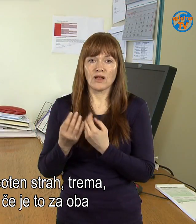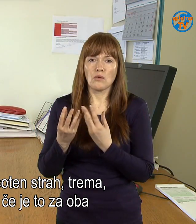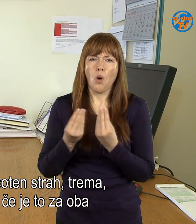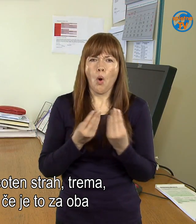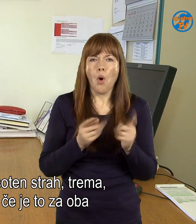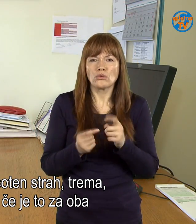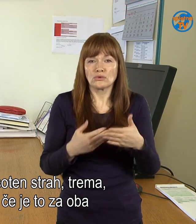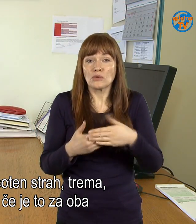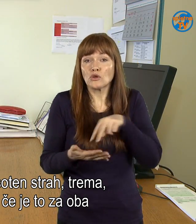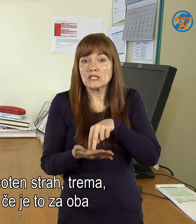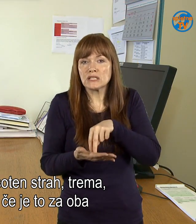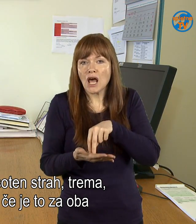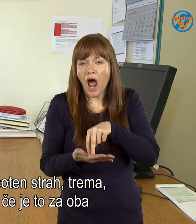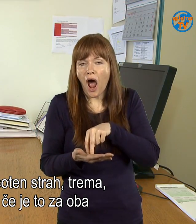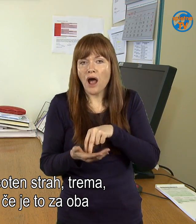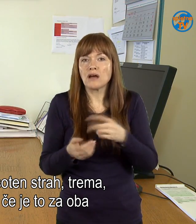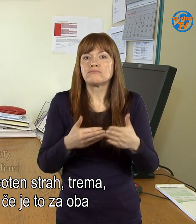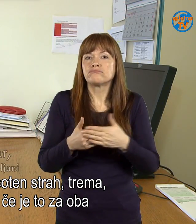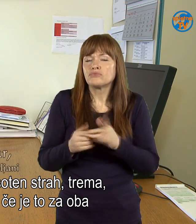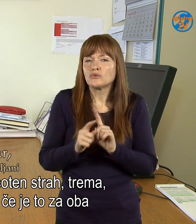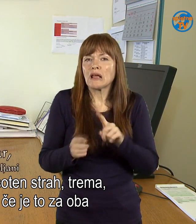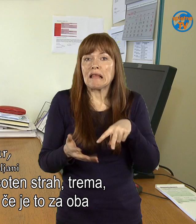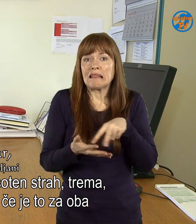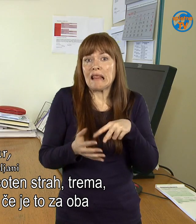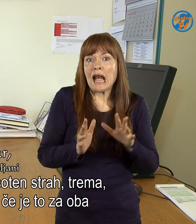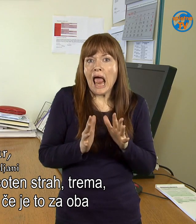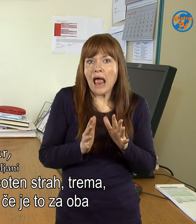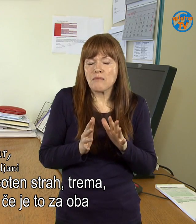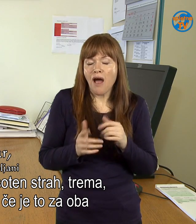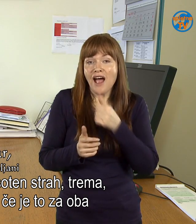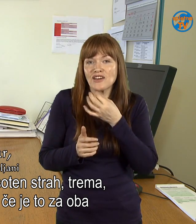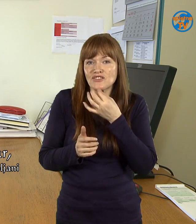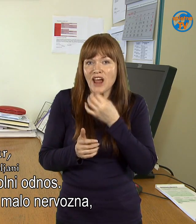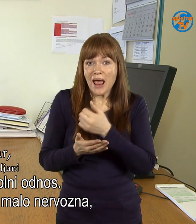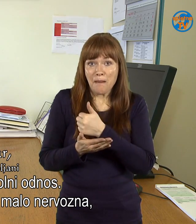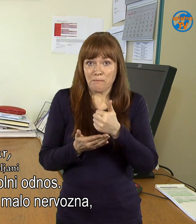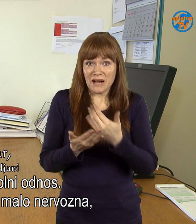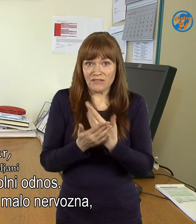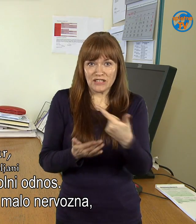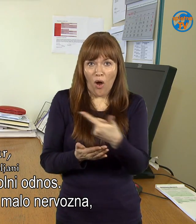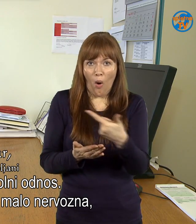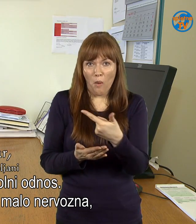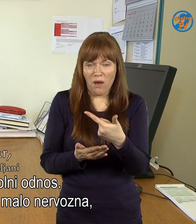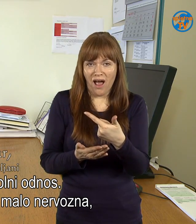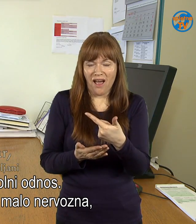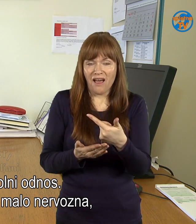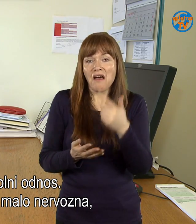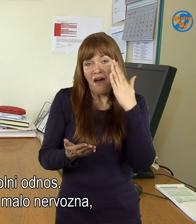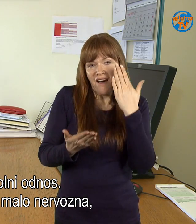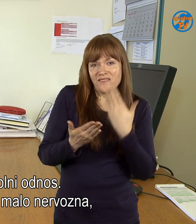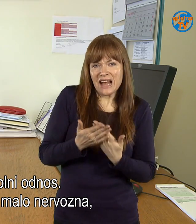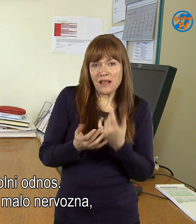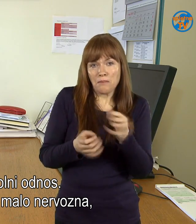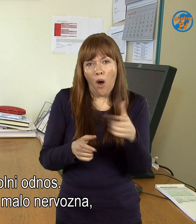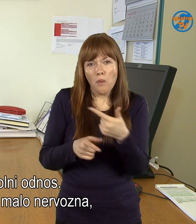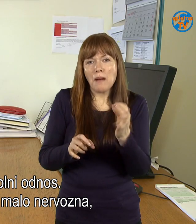Pogosto je prisoten strah, pogosto je prisotna trema, posebej, če je to za oba prvi spolni odnos. Verjetno